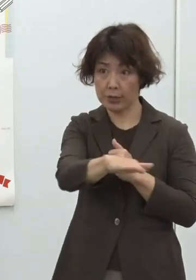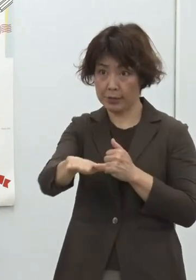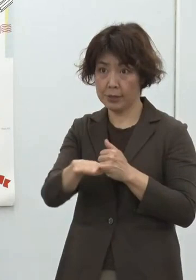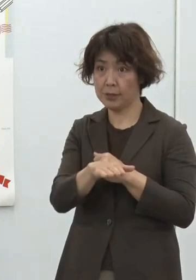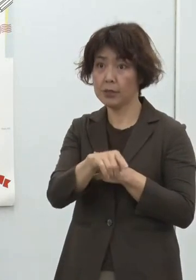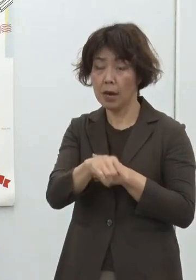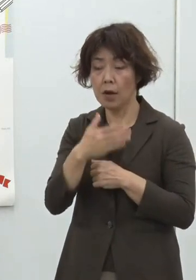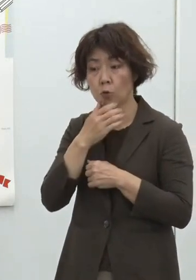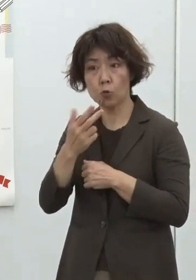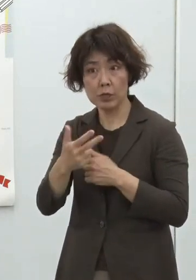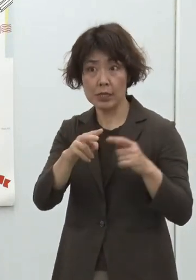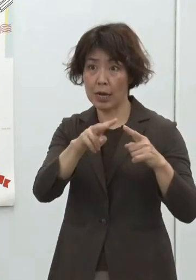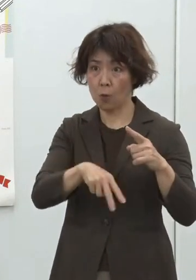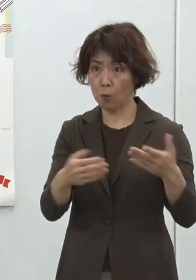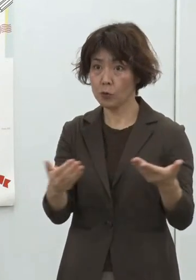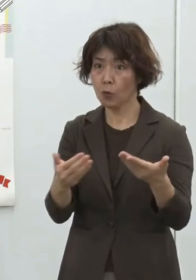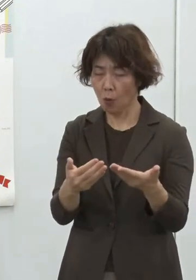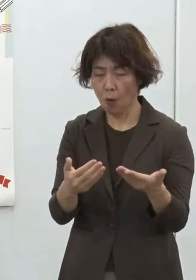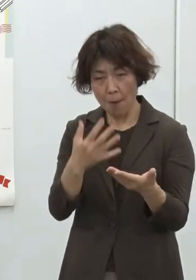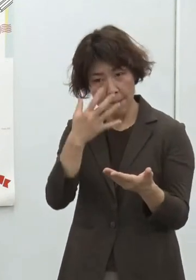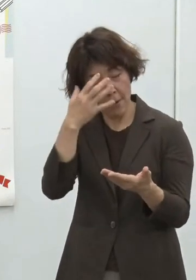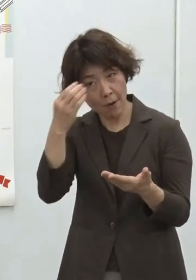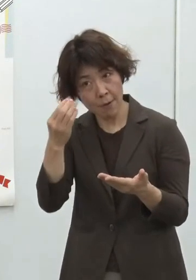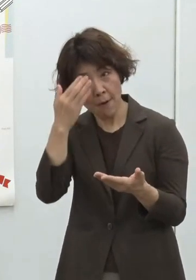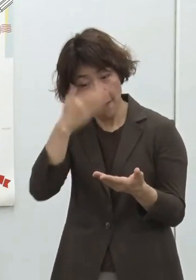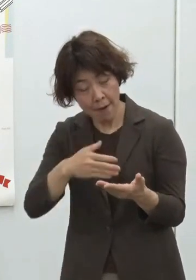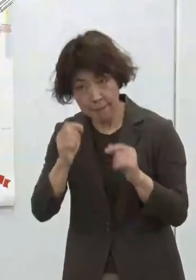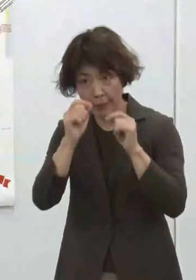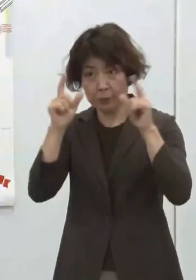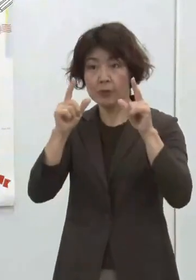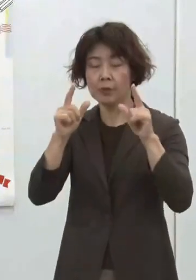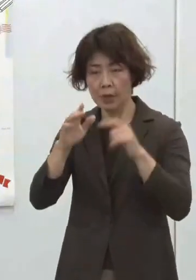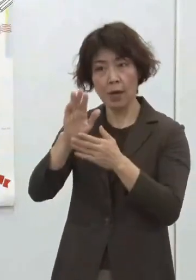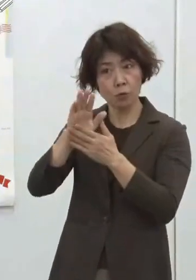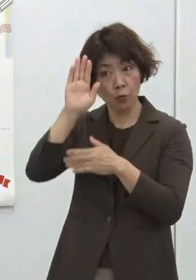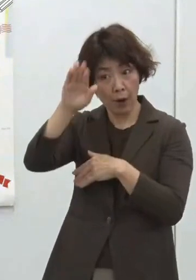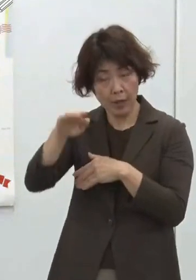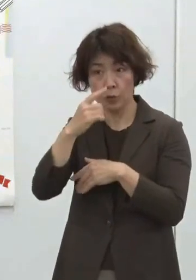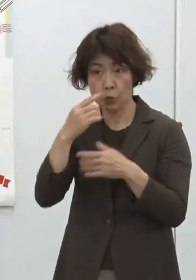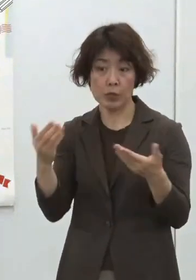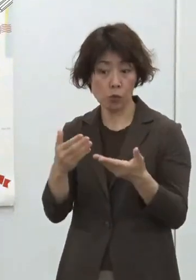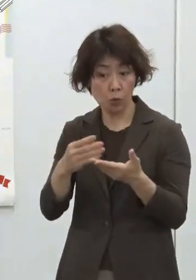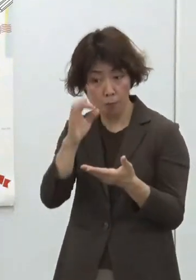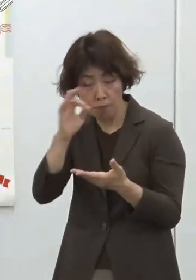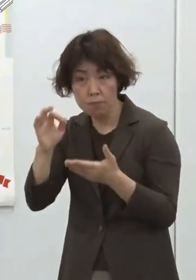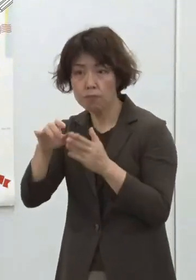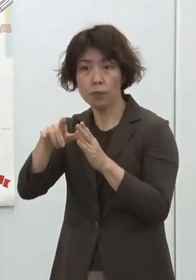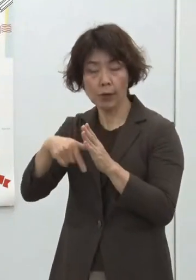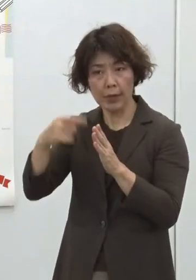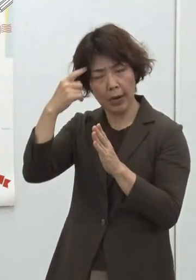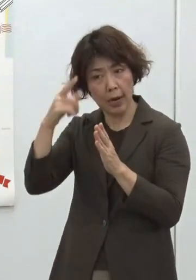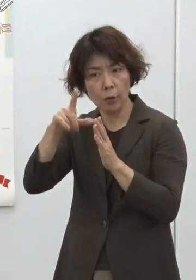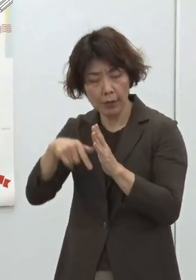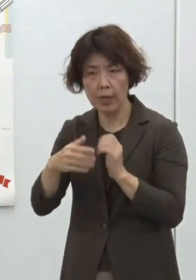がですね、福祉介護の仕事の魅力に気づいていただいて、将来自分たちがその介護の現場、福祉の現場に挑